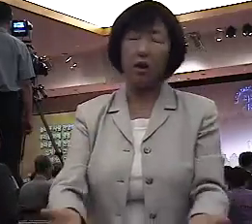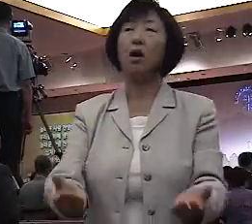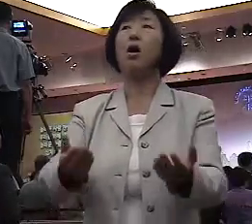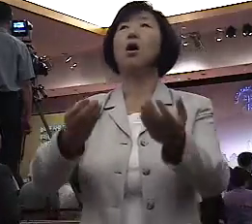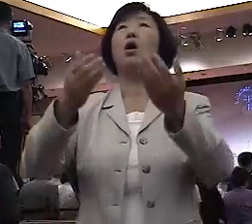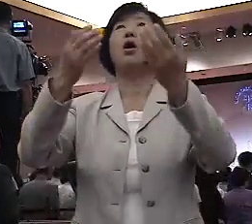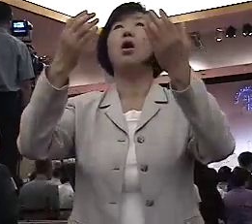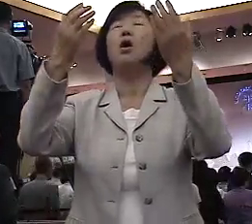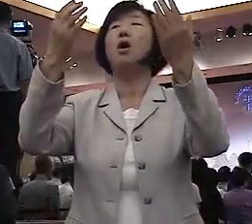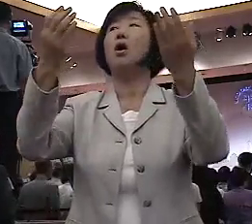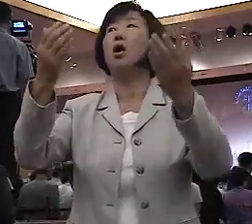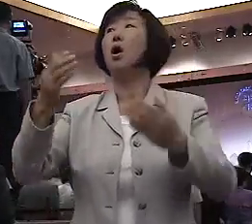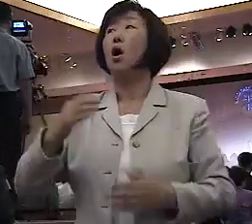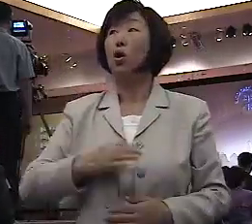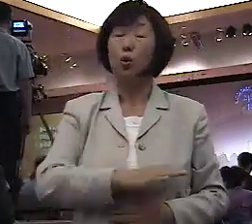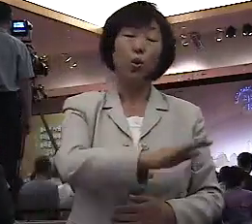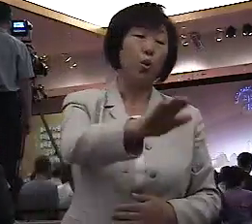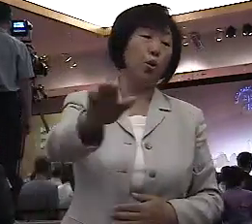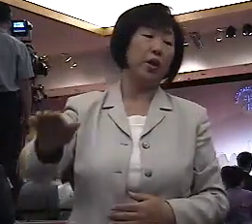찬양하리라.